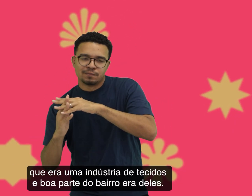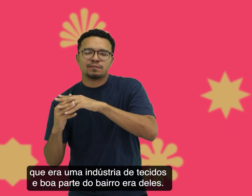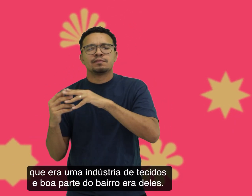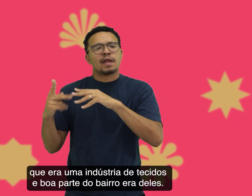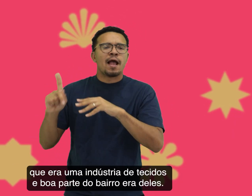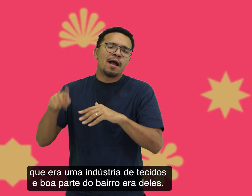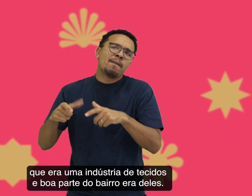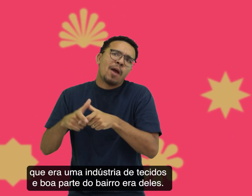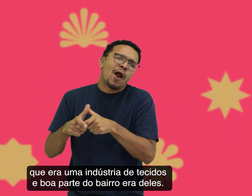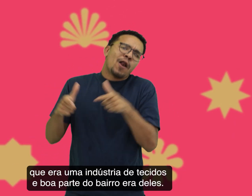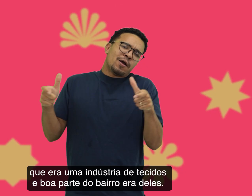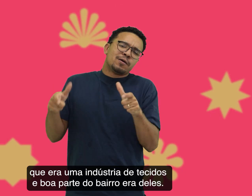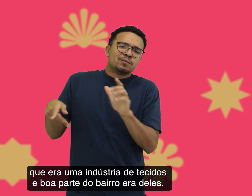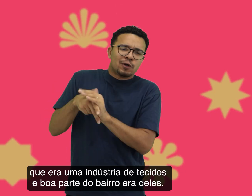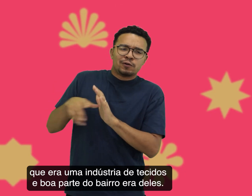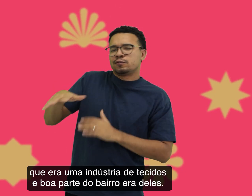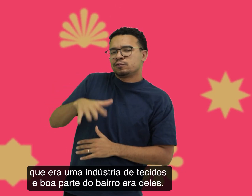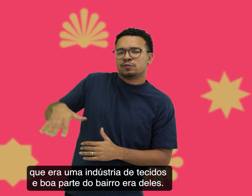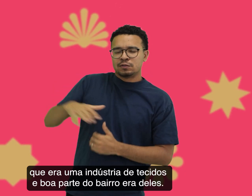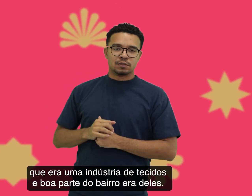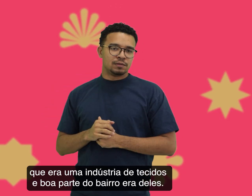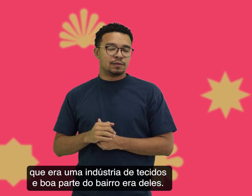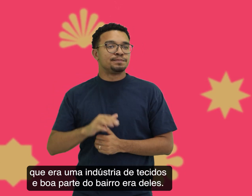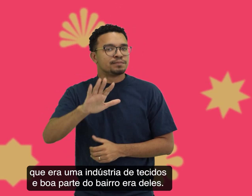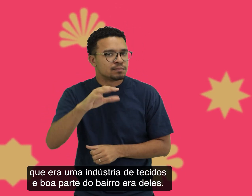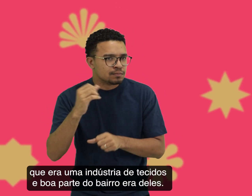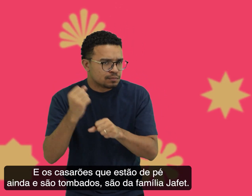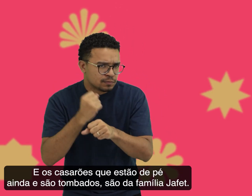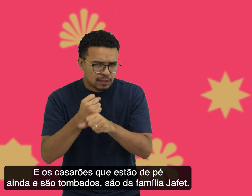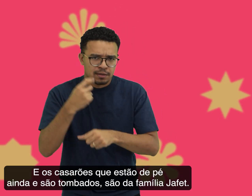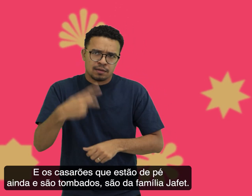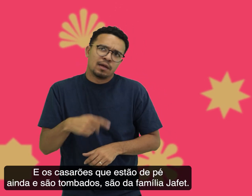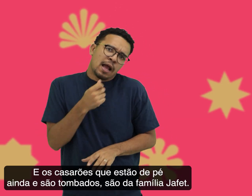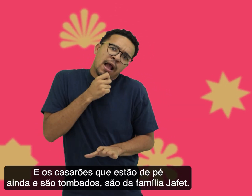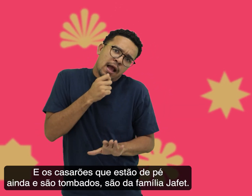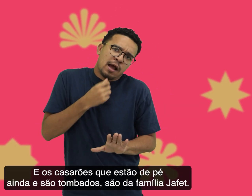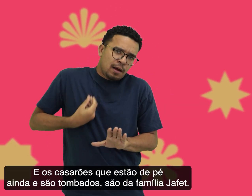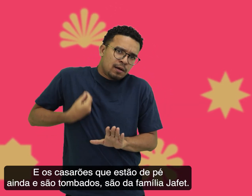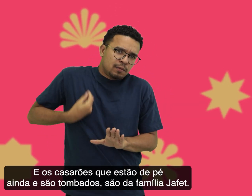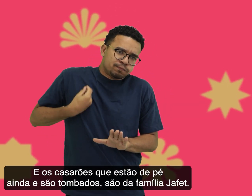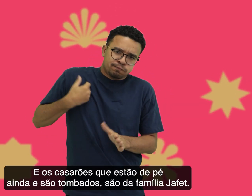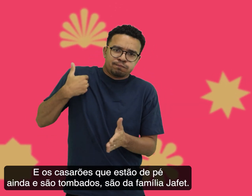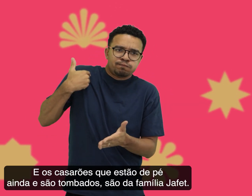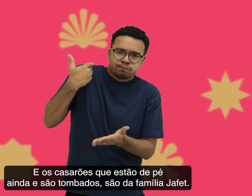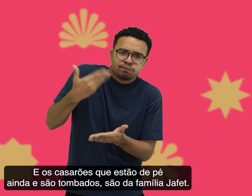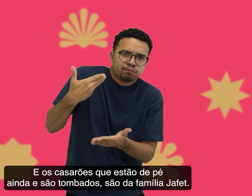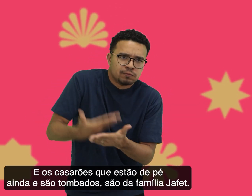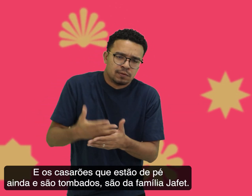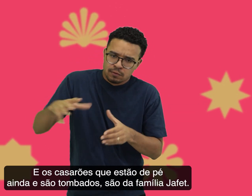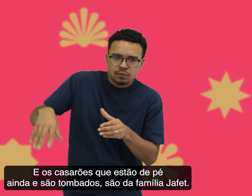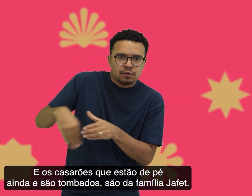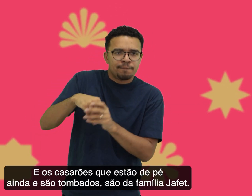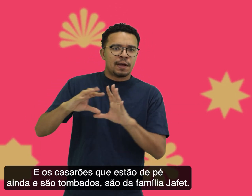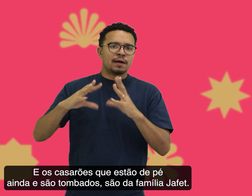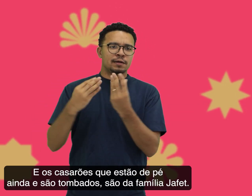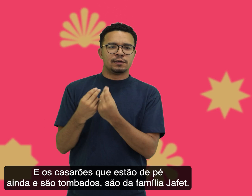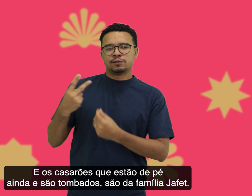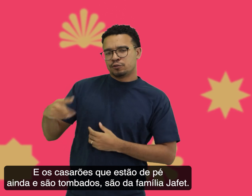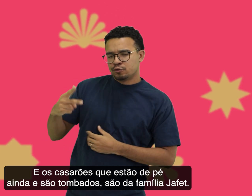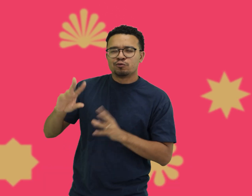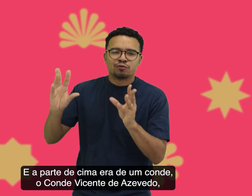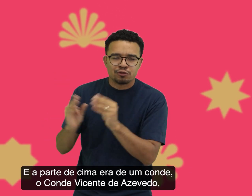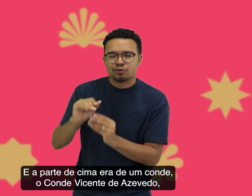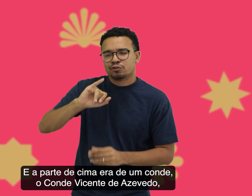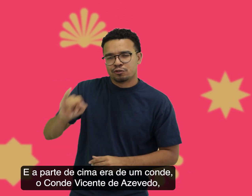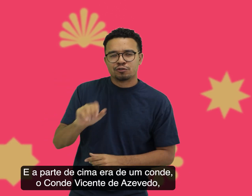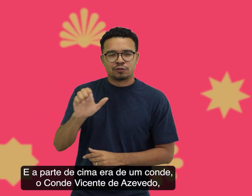bairro, que era uma indústria de tecidos. E boa parte do bairro era deles. E os casarões que estão de pé ainda, são tombados, são